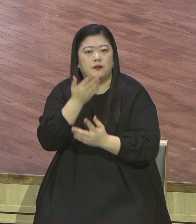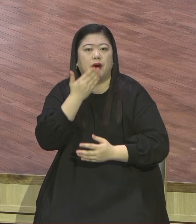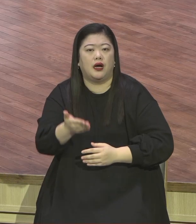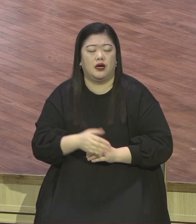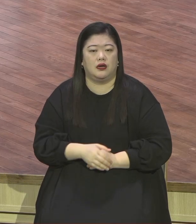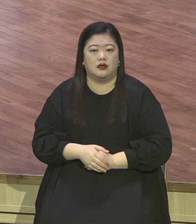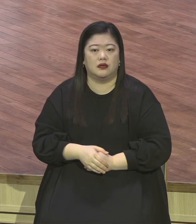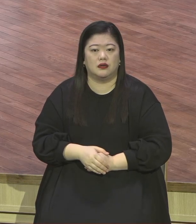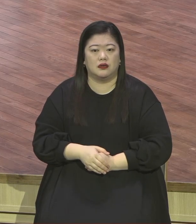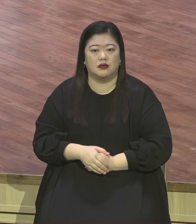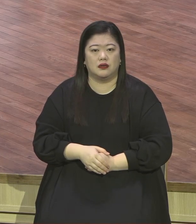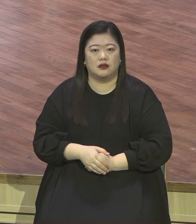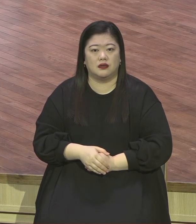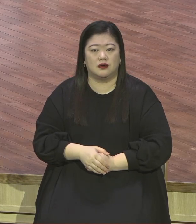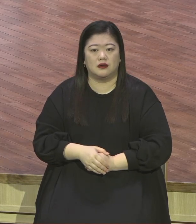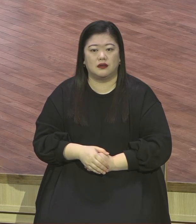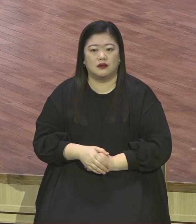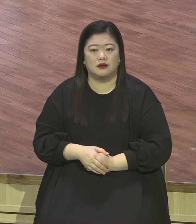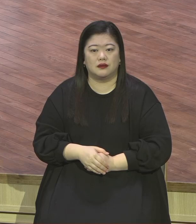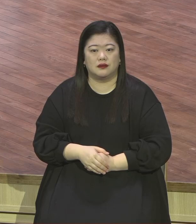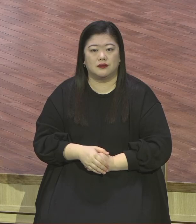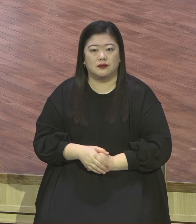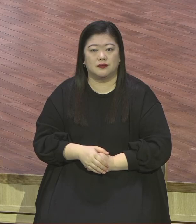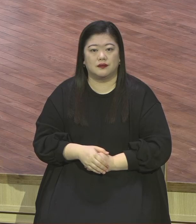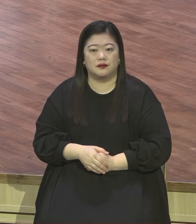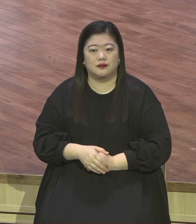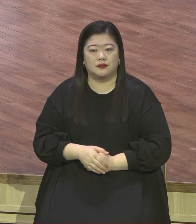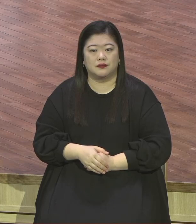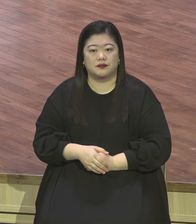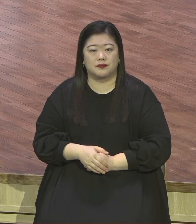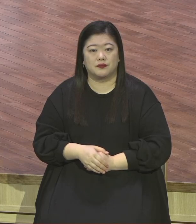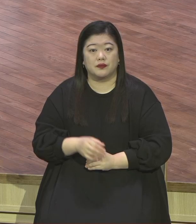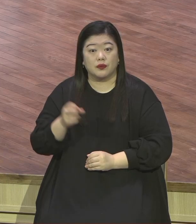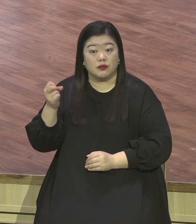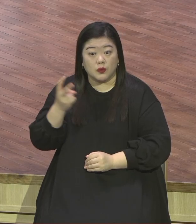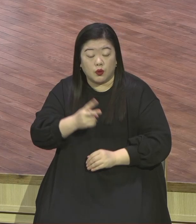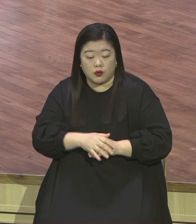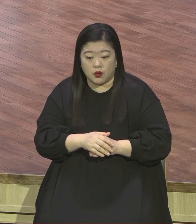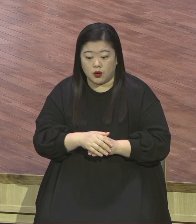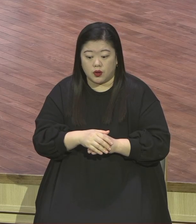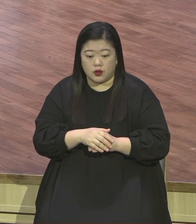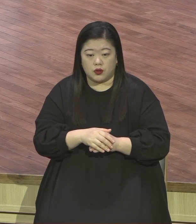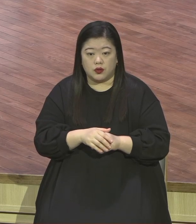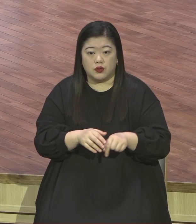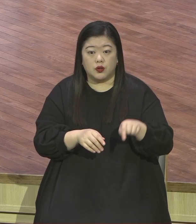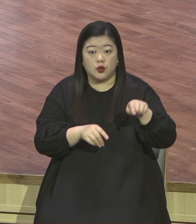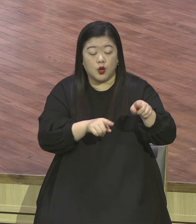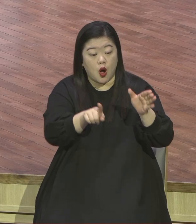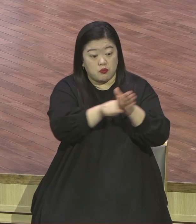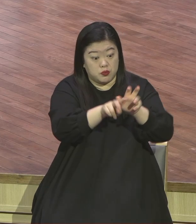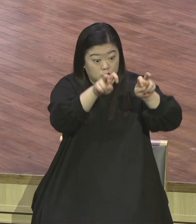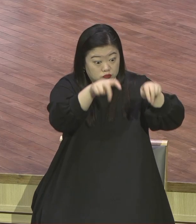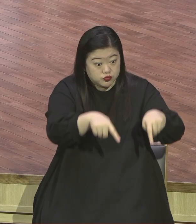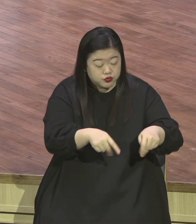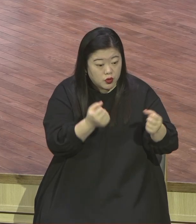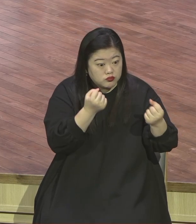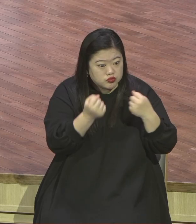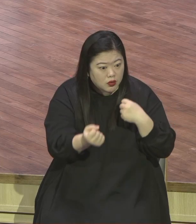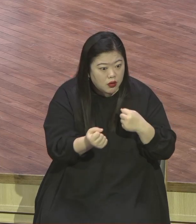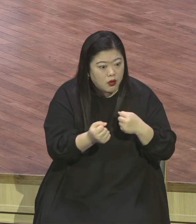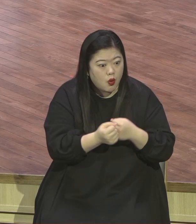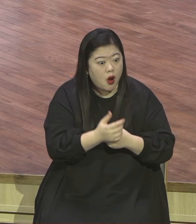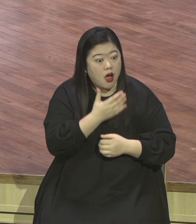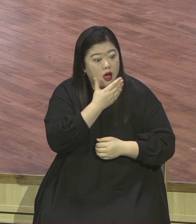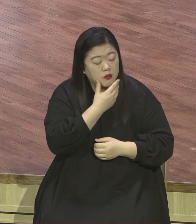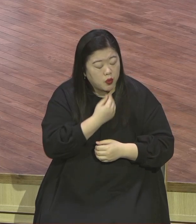이 사람은 보니까 엄청 나보다 불신지 않지만 나보다 더 건강하고 나보다 더 행복해 보이고 나보다 더 부상하네